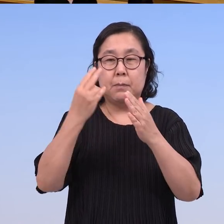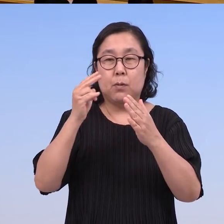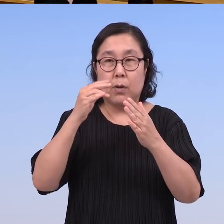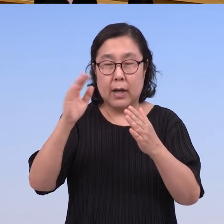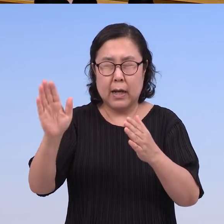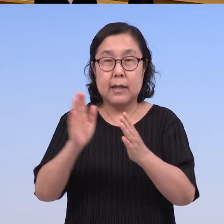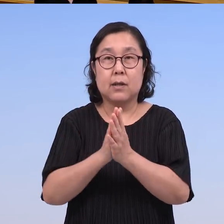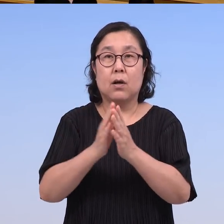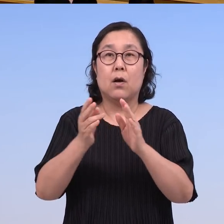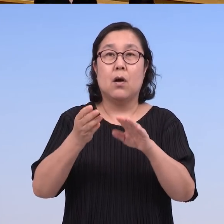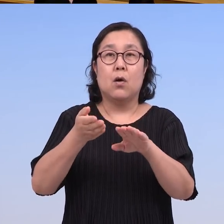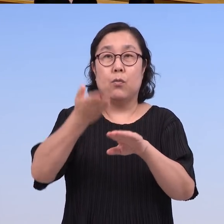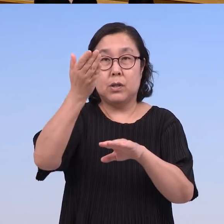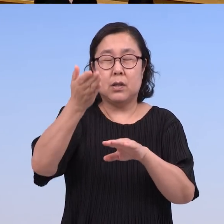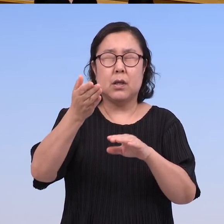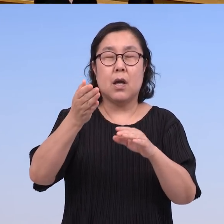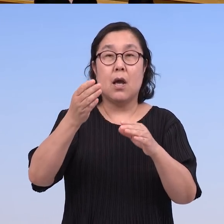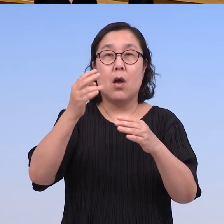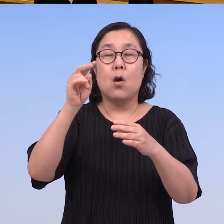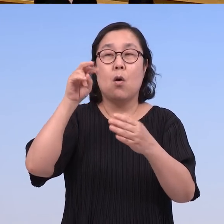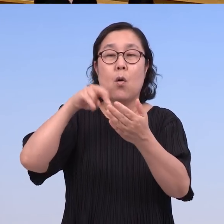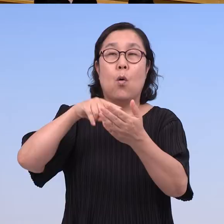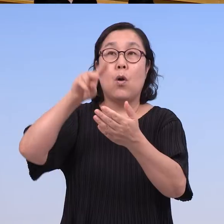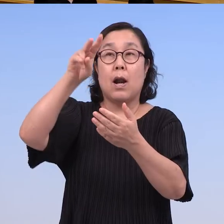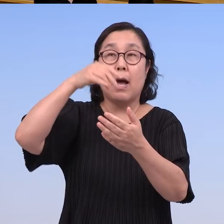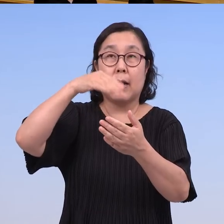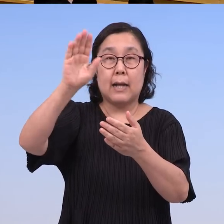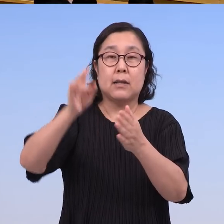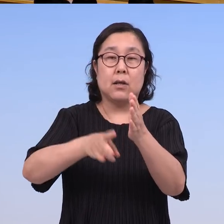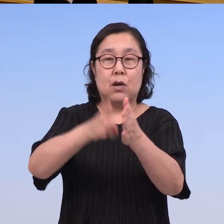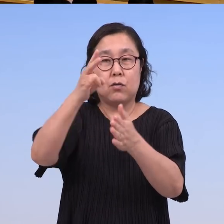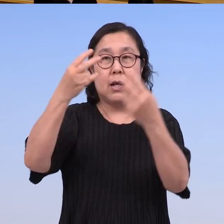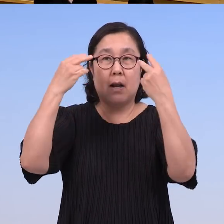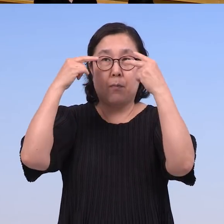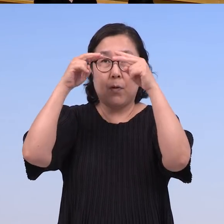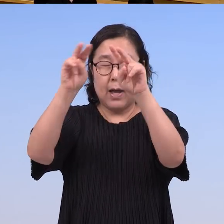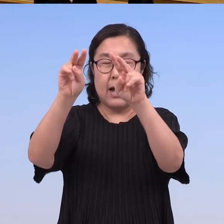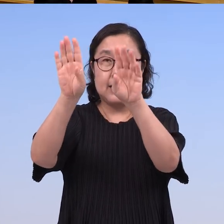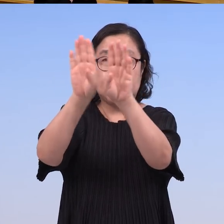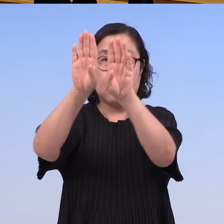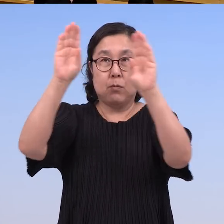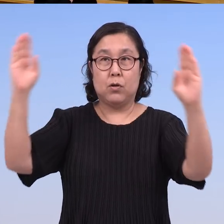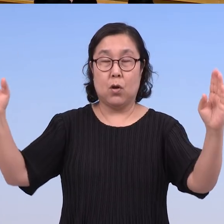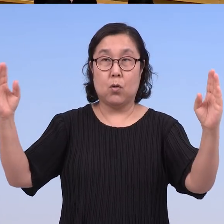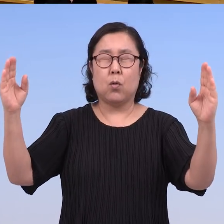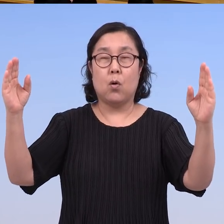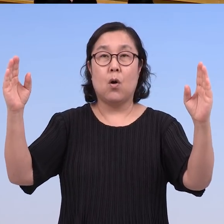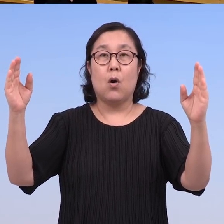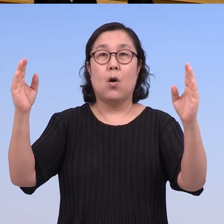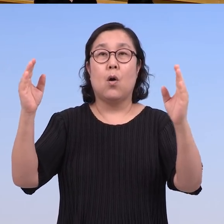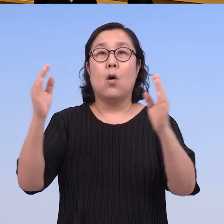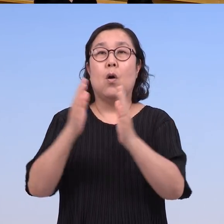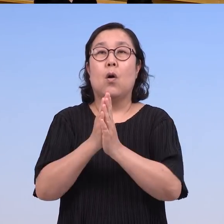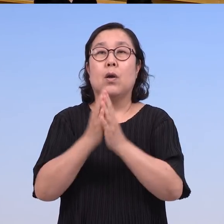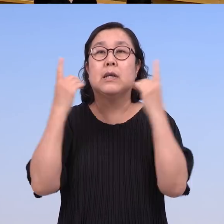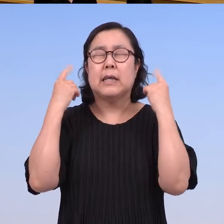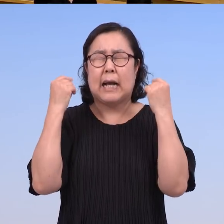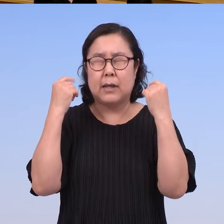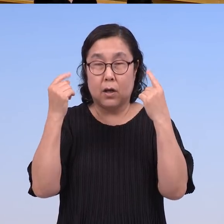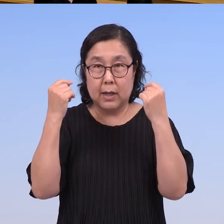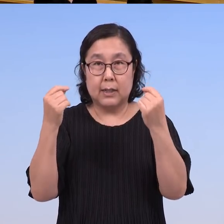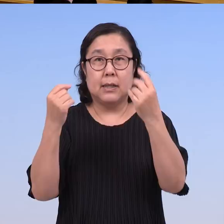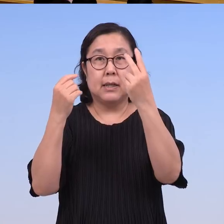집에 돌아가서는 윗방에 올라가 예루살렘으로 향한 창문을 열고 전에 하던 대로 하루 3번씩 무릎을